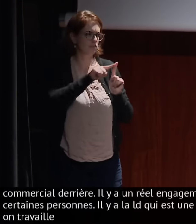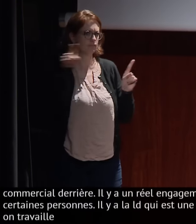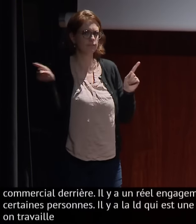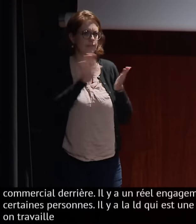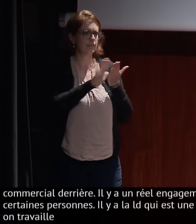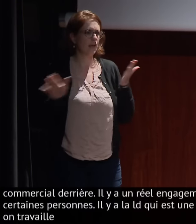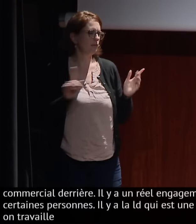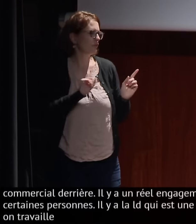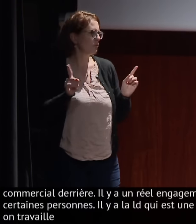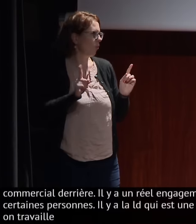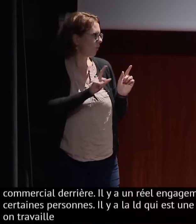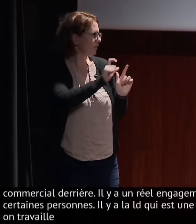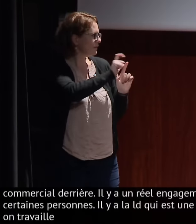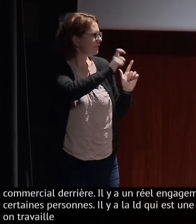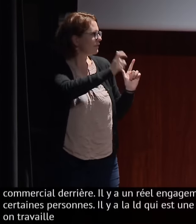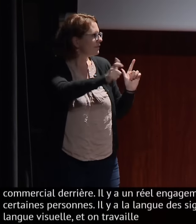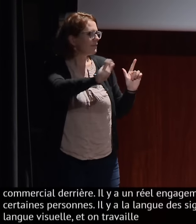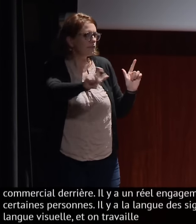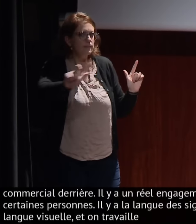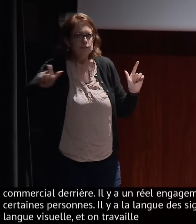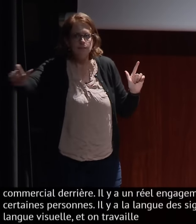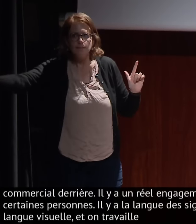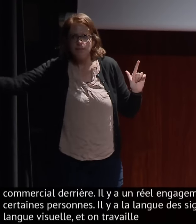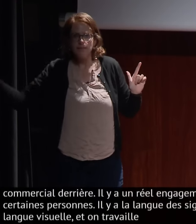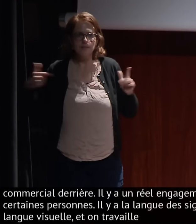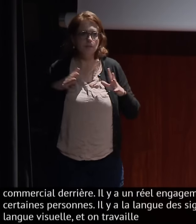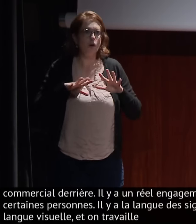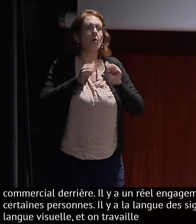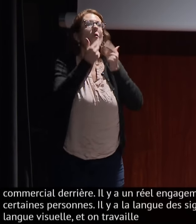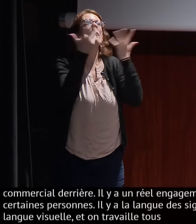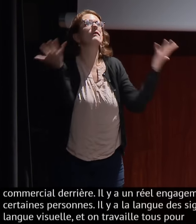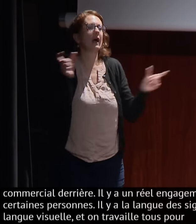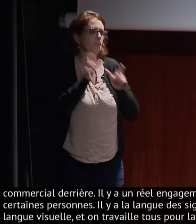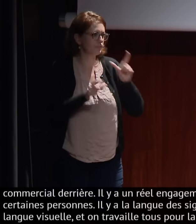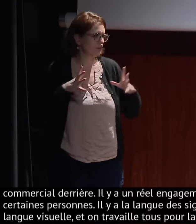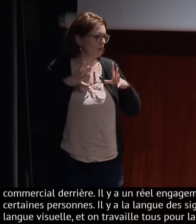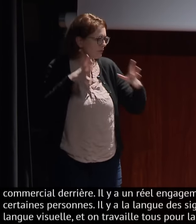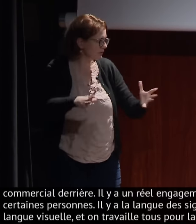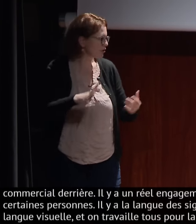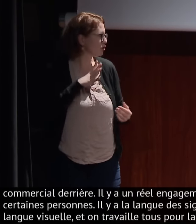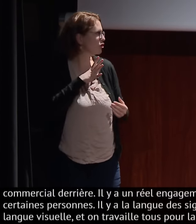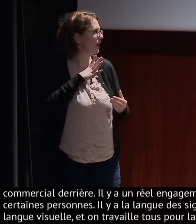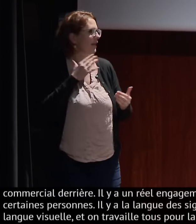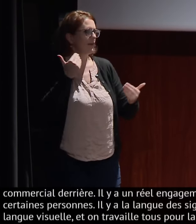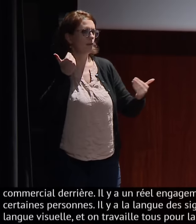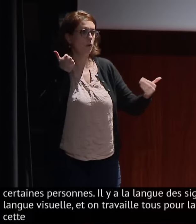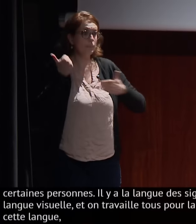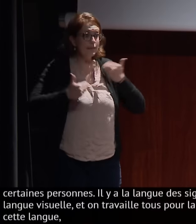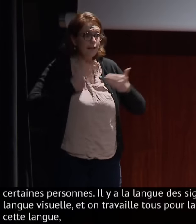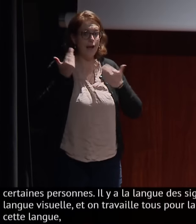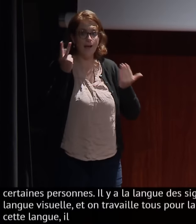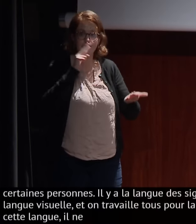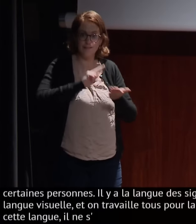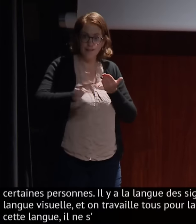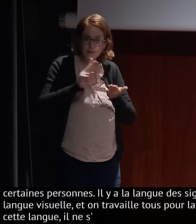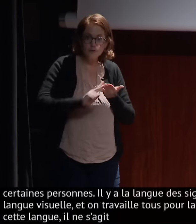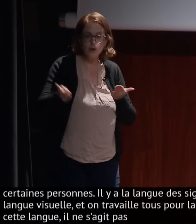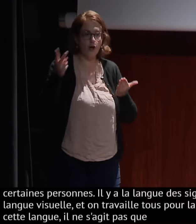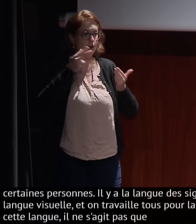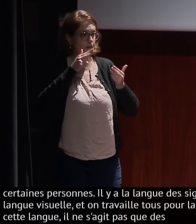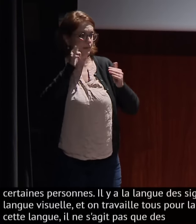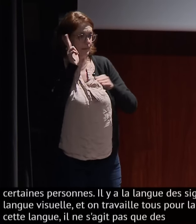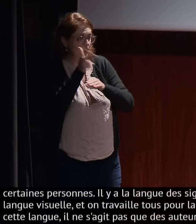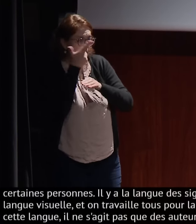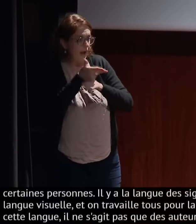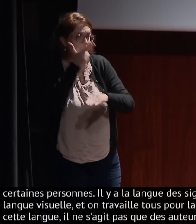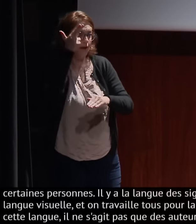pour la préservation de cette langue. Il ne s'agit pas que des auteurs. Donc, merci d'avoir mis sous la lumière un peu toutes ces personnes.